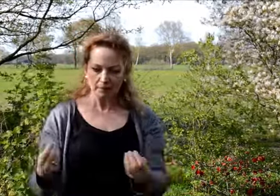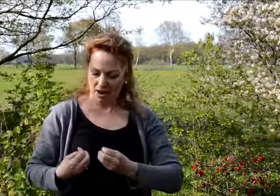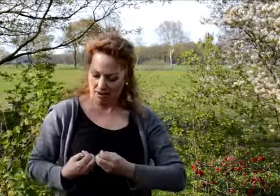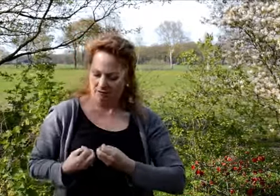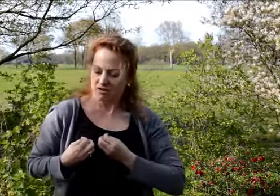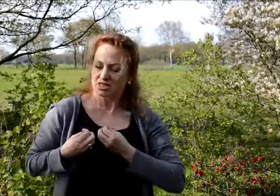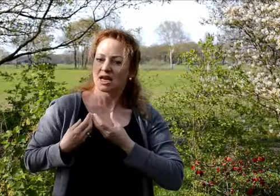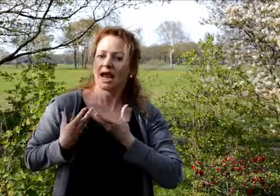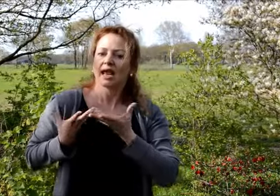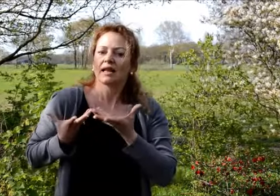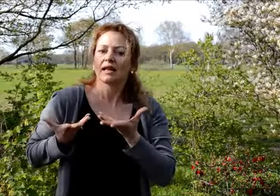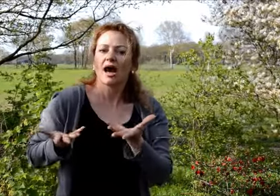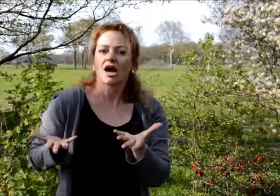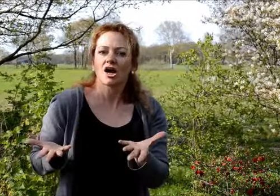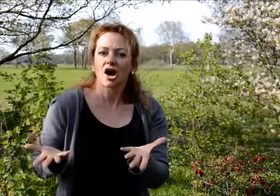maar verscheen in haar hart.